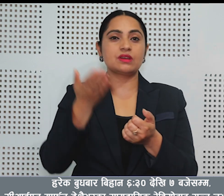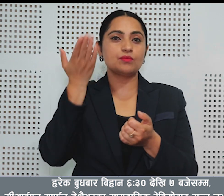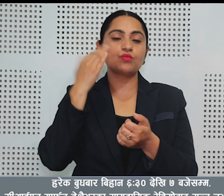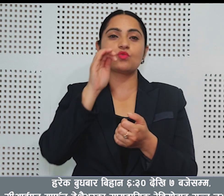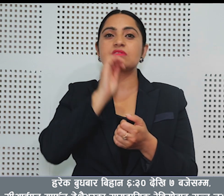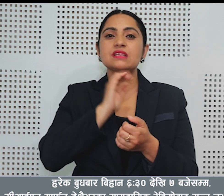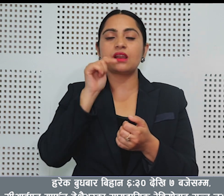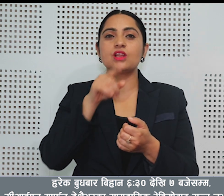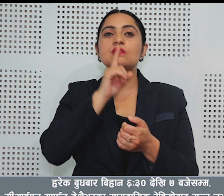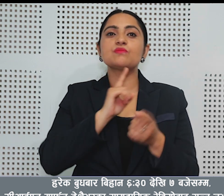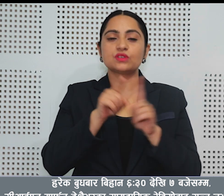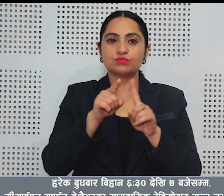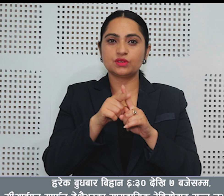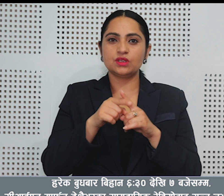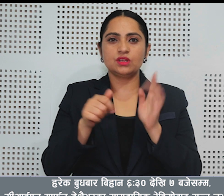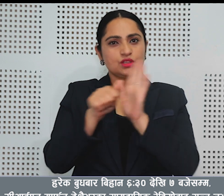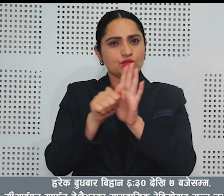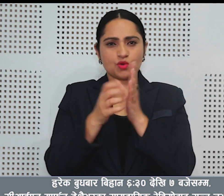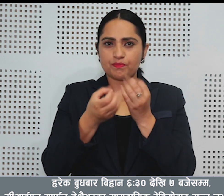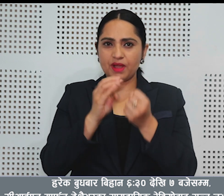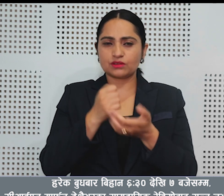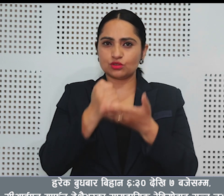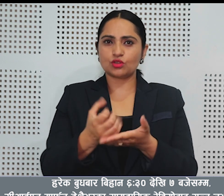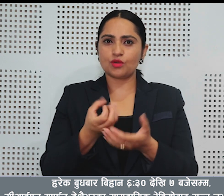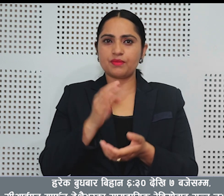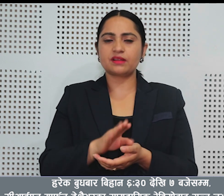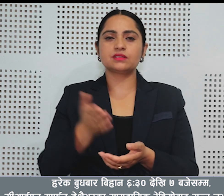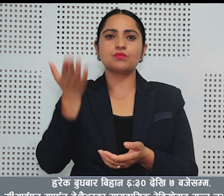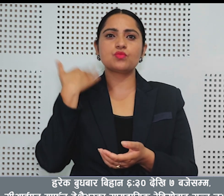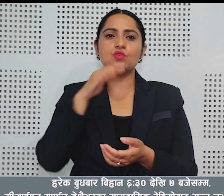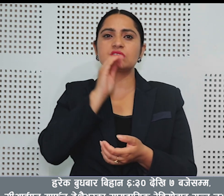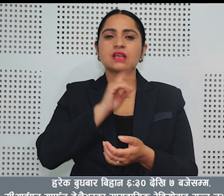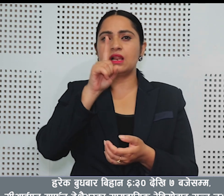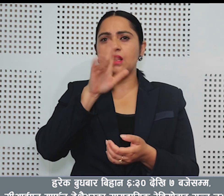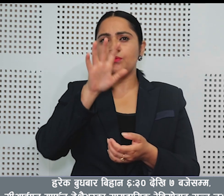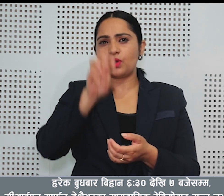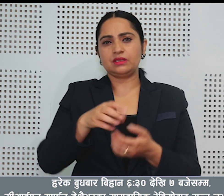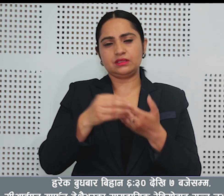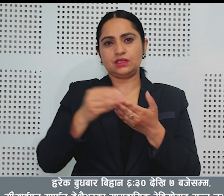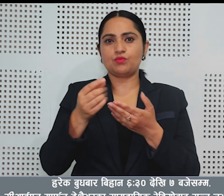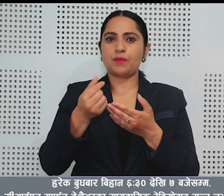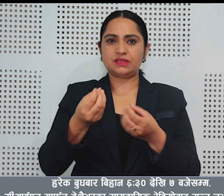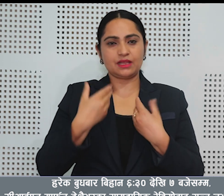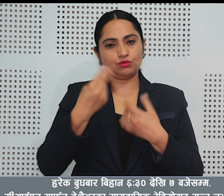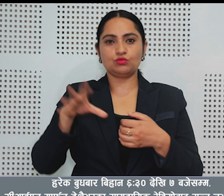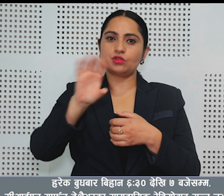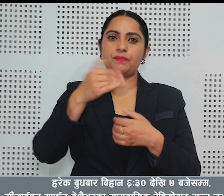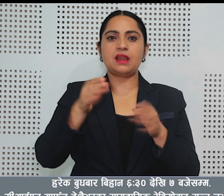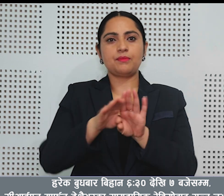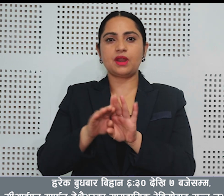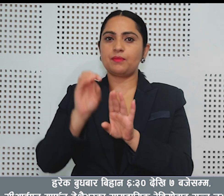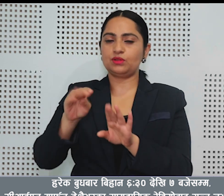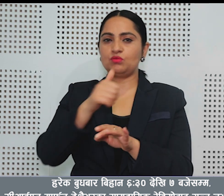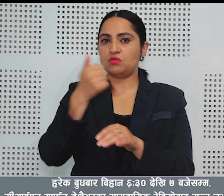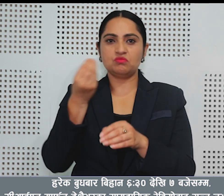साल अहिलेको वर्ष पनि त्यस्तो सपोर्ट कतैबाट पाउनुभयो सहयोग? पोहोर साल त अब 15,000 पैसा दिएको के अरे सबैलाई, अरू